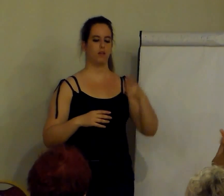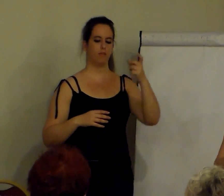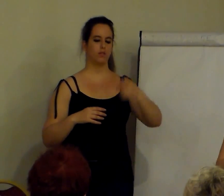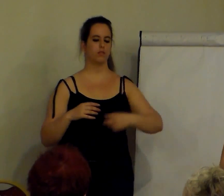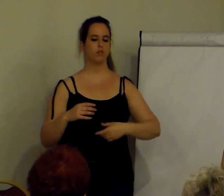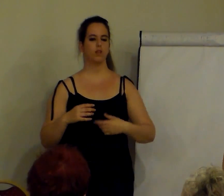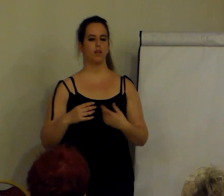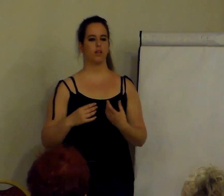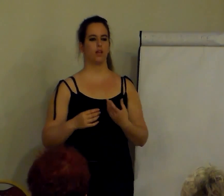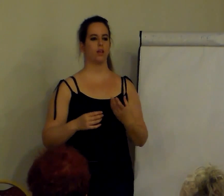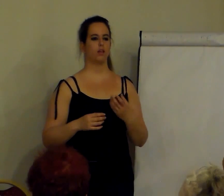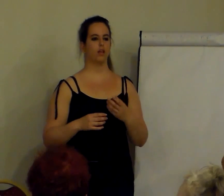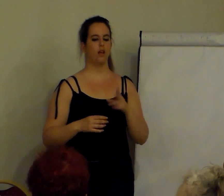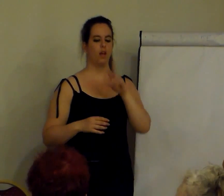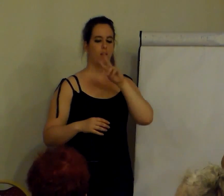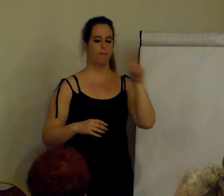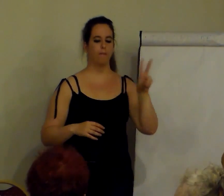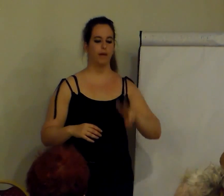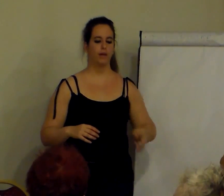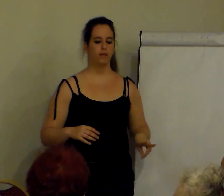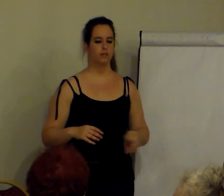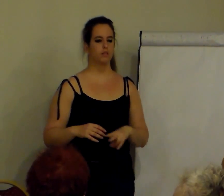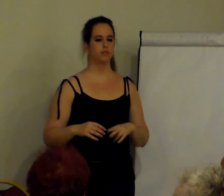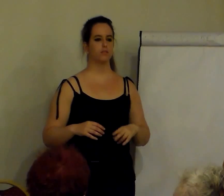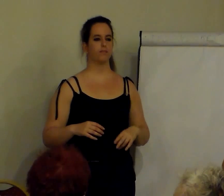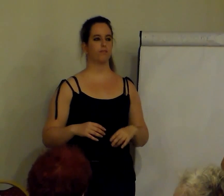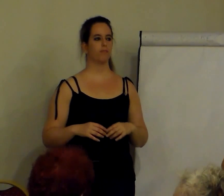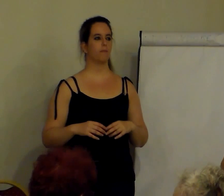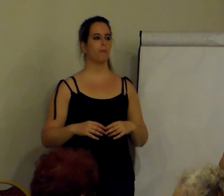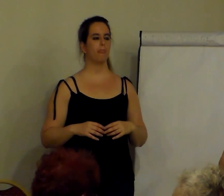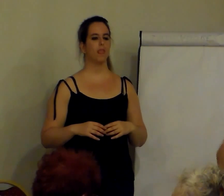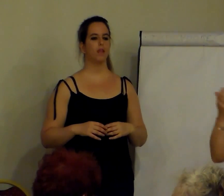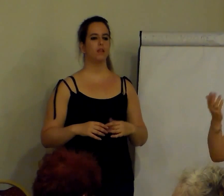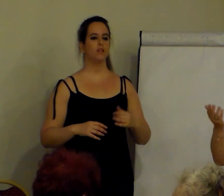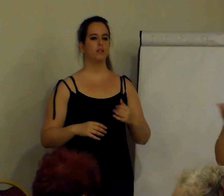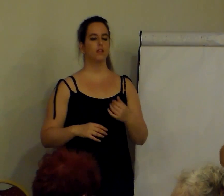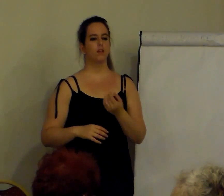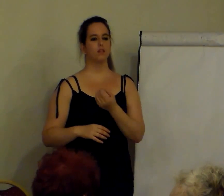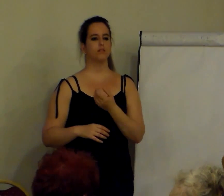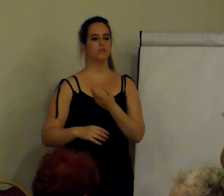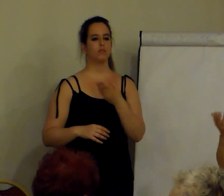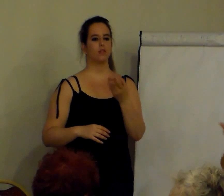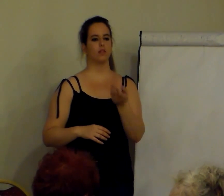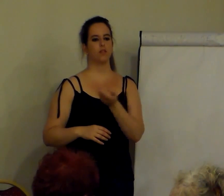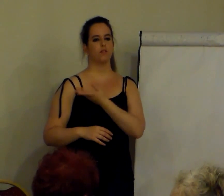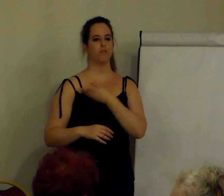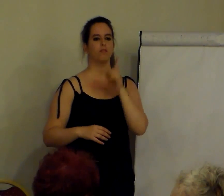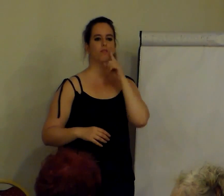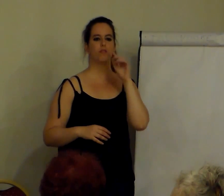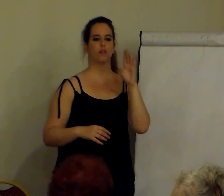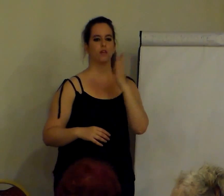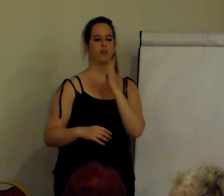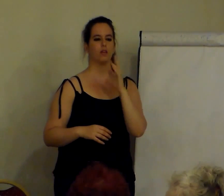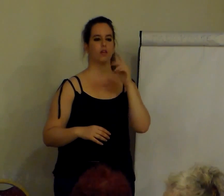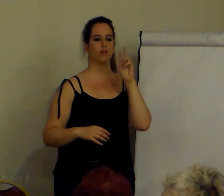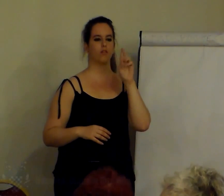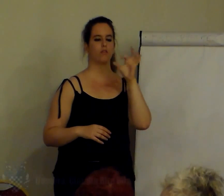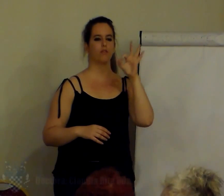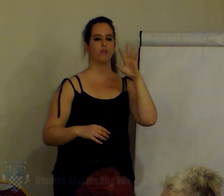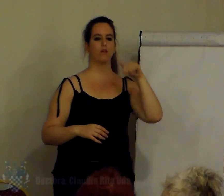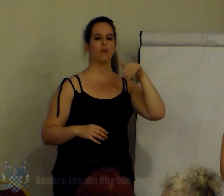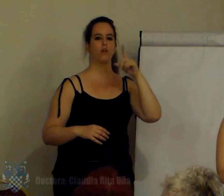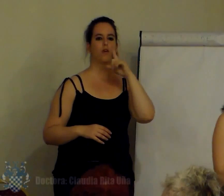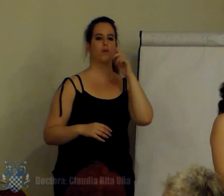sobre todo si tienen dolor crónico, advertirles que pueden tener una mayor prevalencia por tener un familiar de primer grado